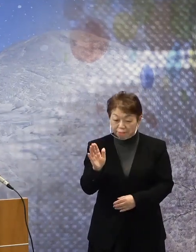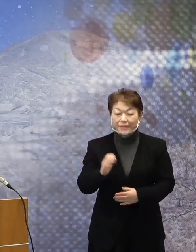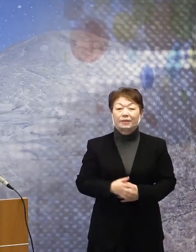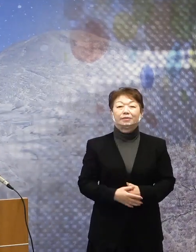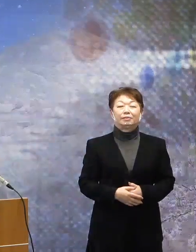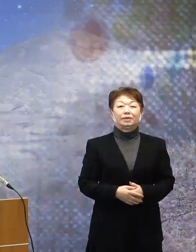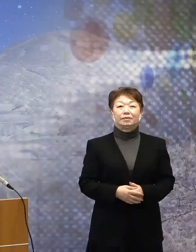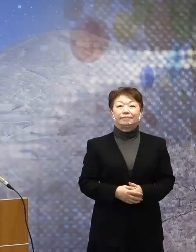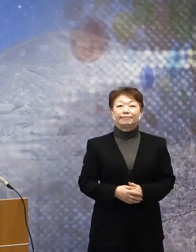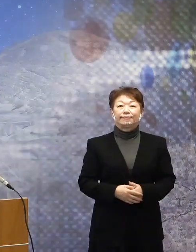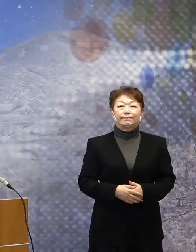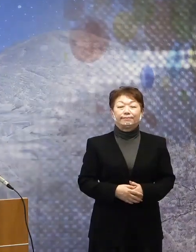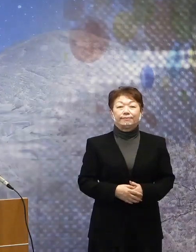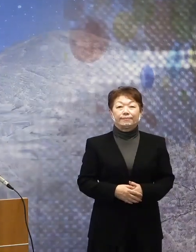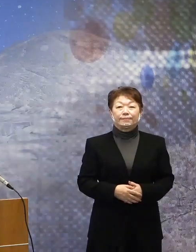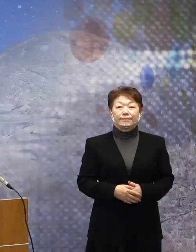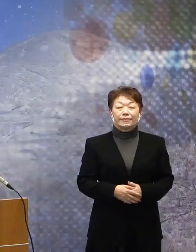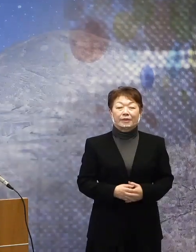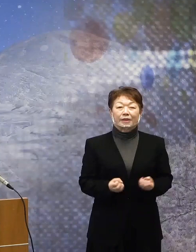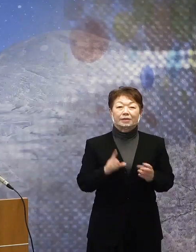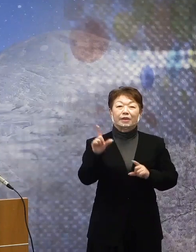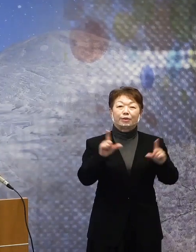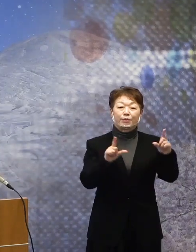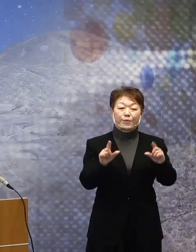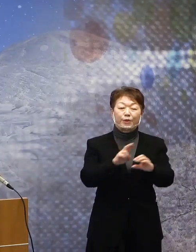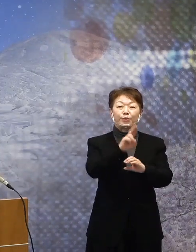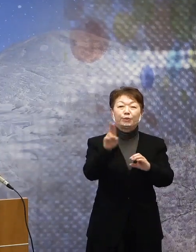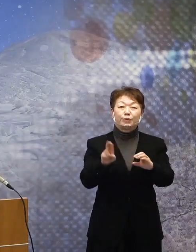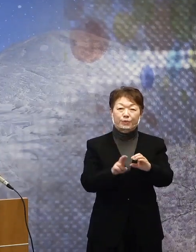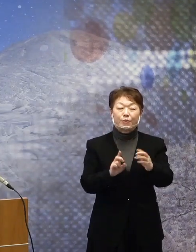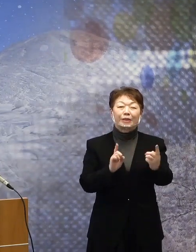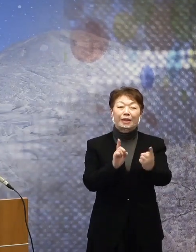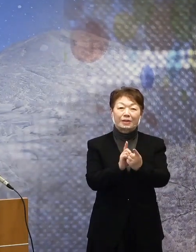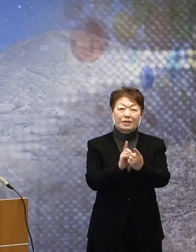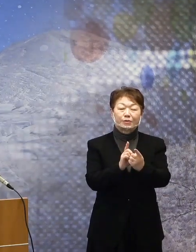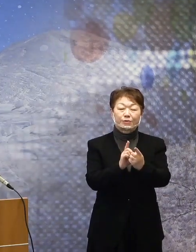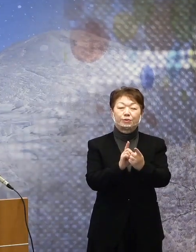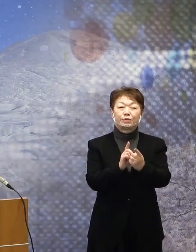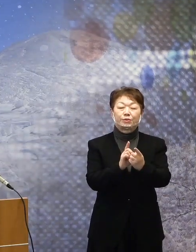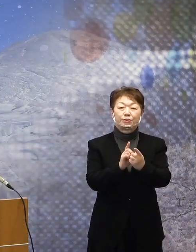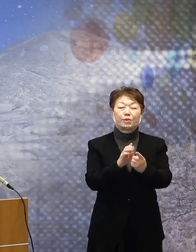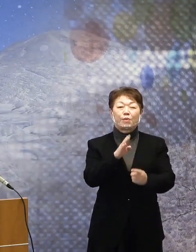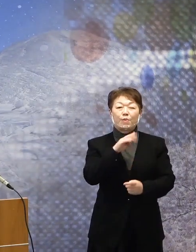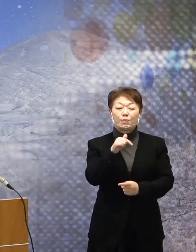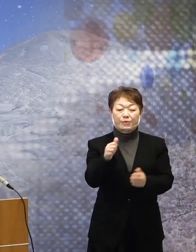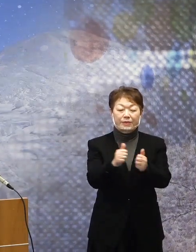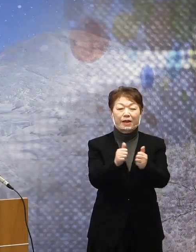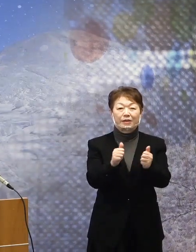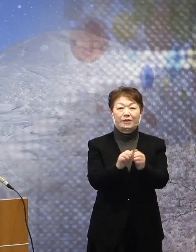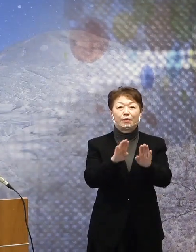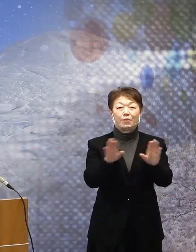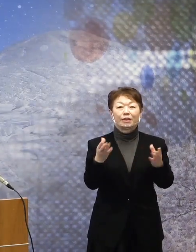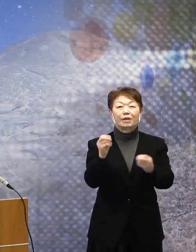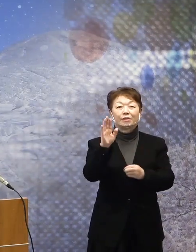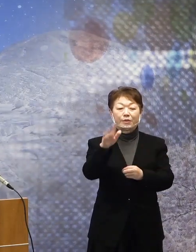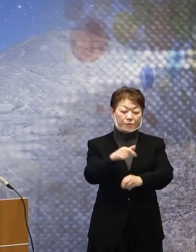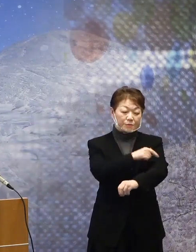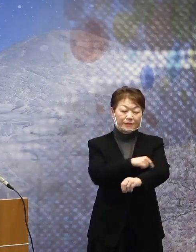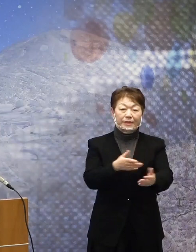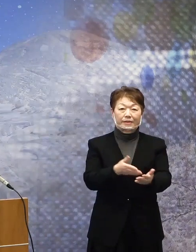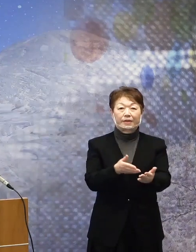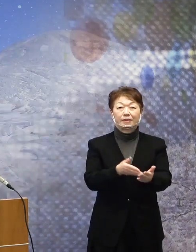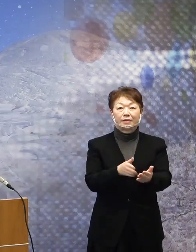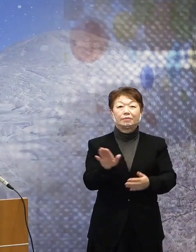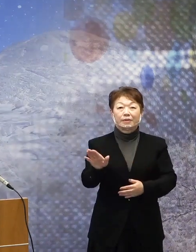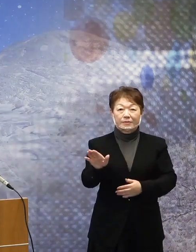たします。 はい、新型コロナウイルス対策の本部開催後の記者会見ということであります